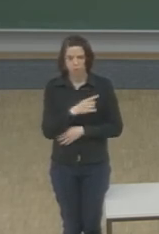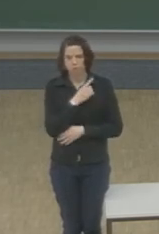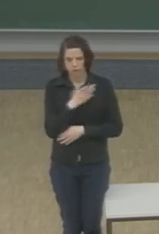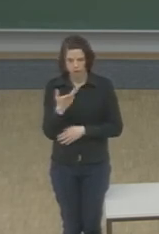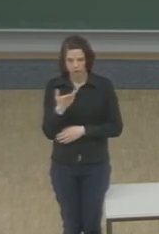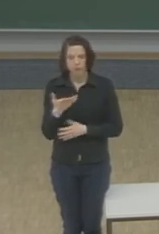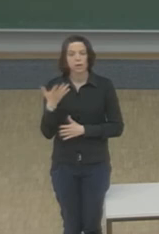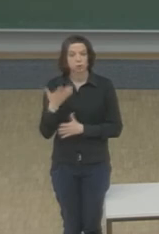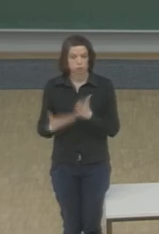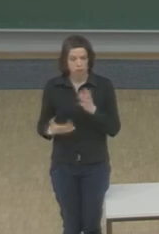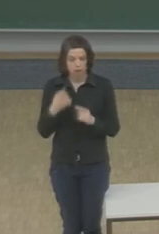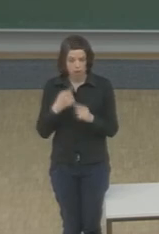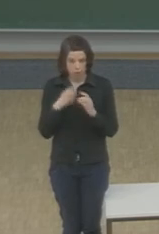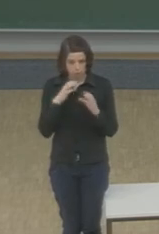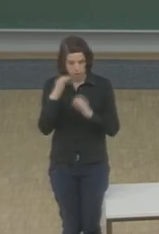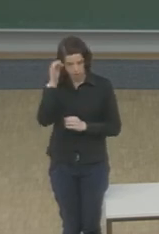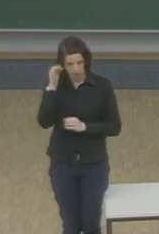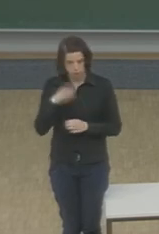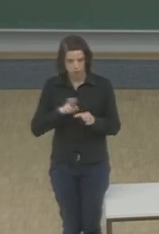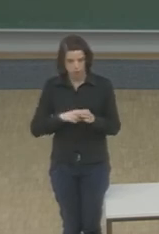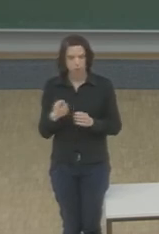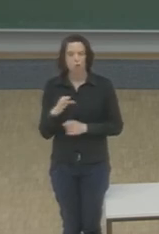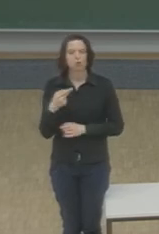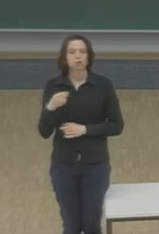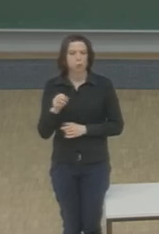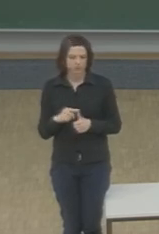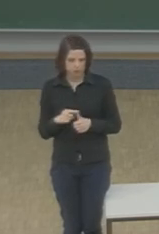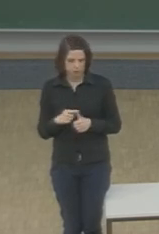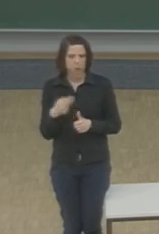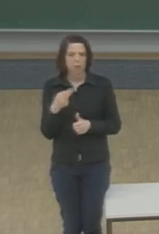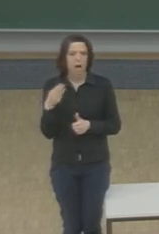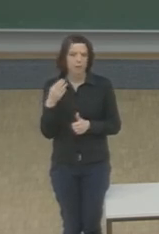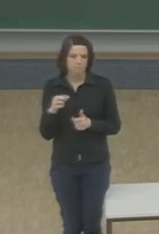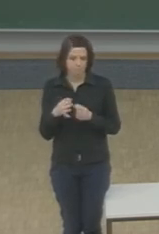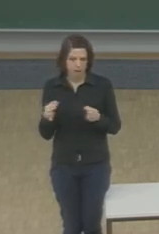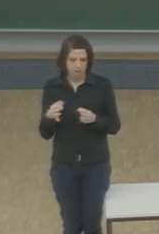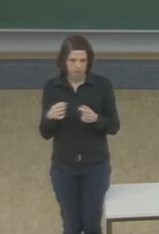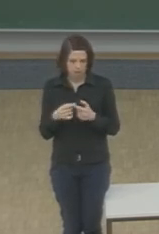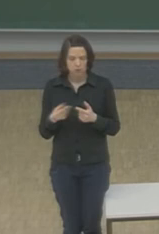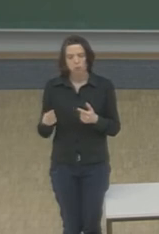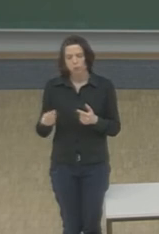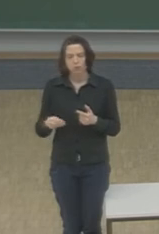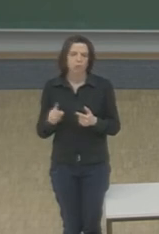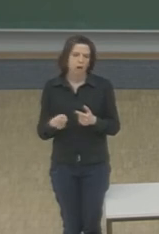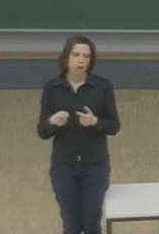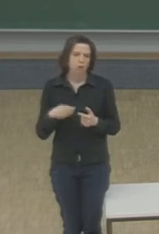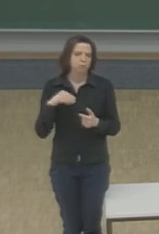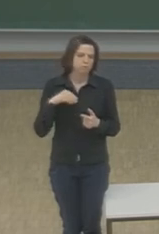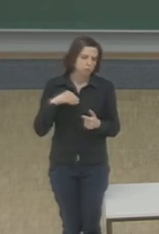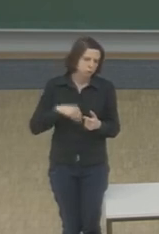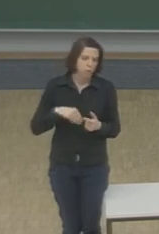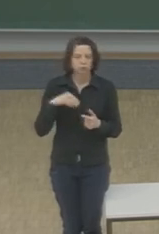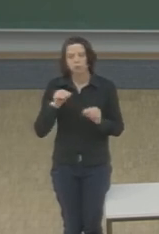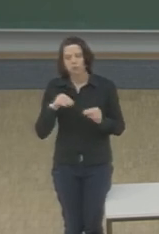und kommunikationswissenschaftlichen Ansätze von Noam Chomsky und Jürgen Habermas und die psychologischen bzw. pädagogischen